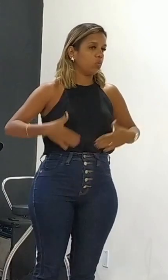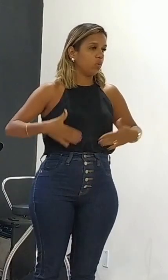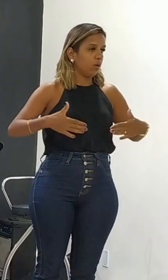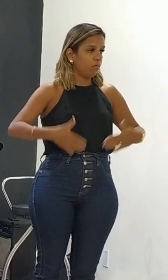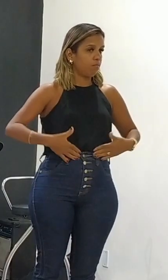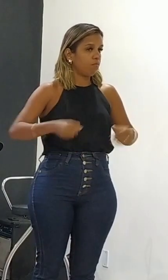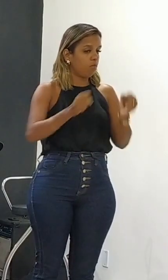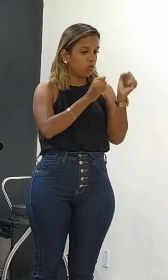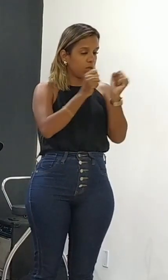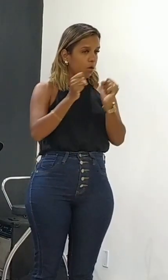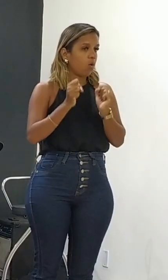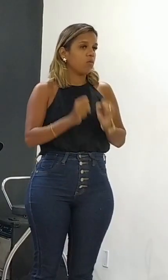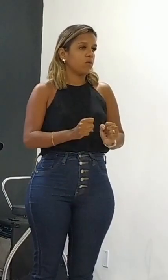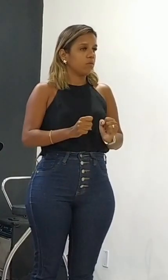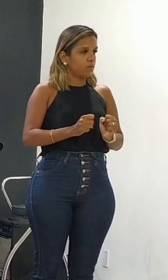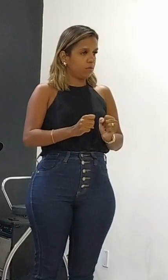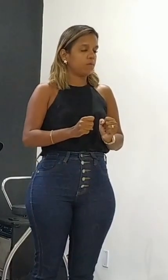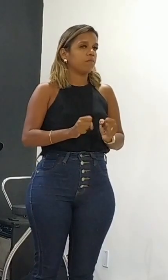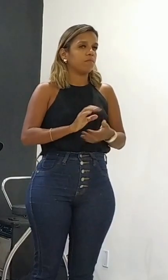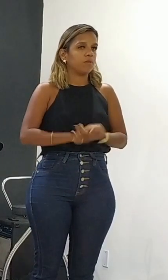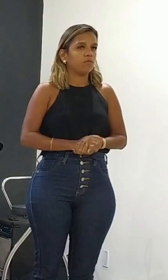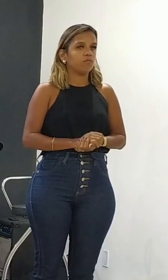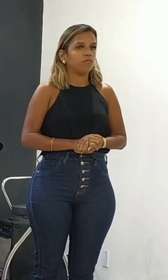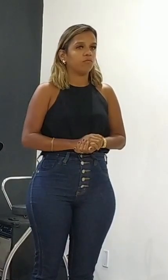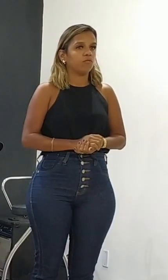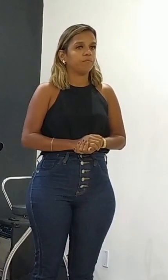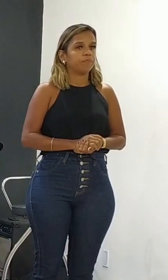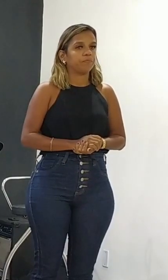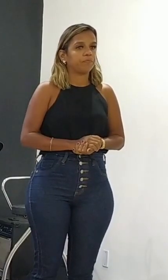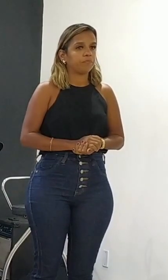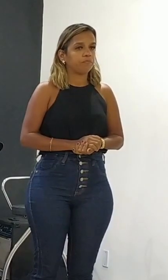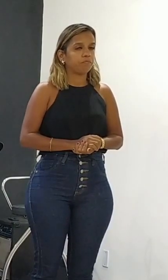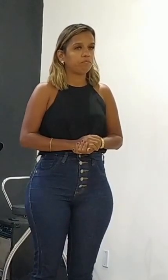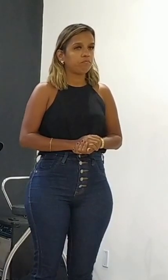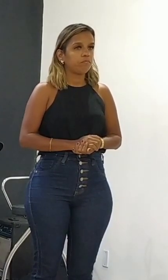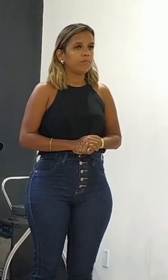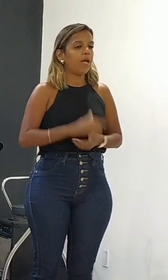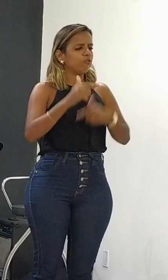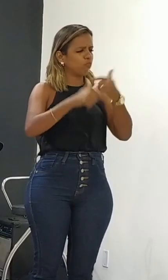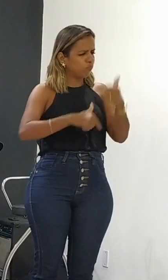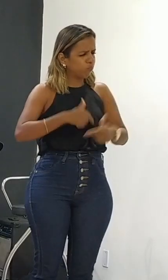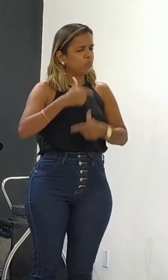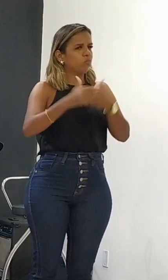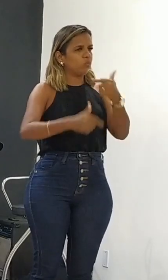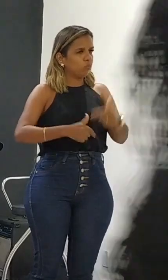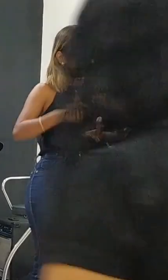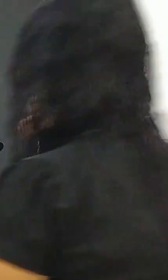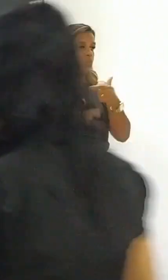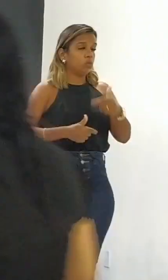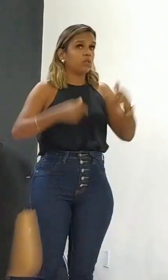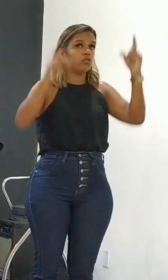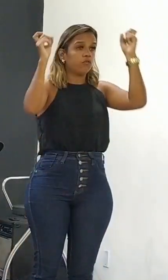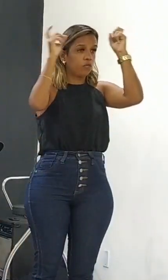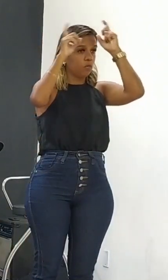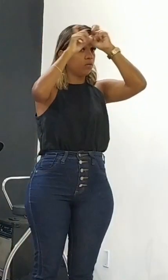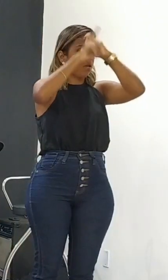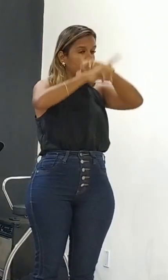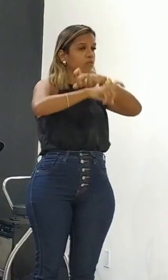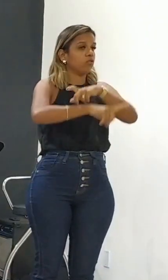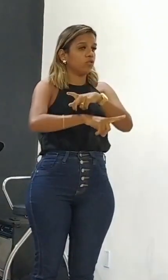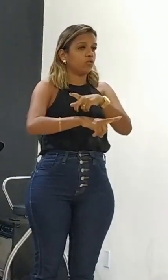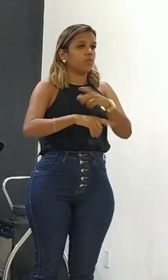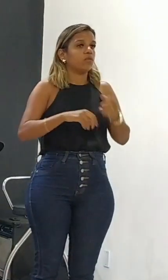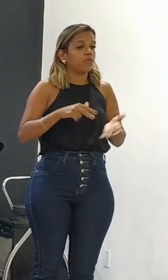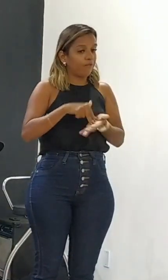o mal, para que a gente possa resistir o pecado, para que a gente possa passar pelas lutas, pela dificuldade, dando glória a Deus,